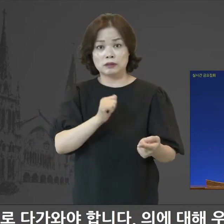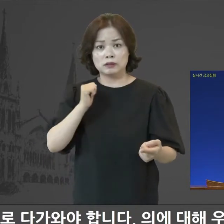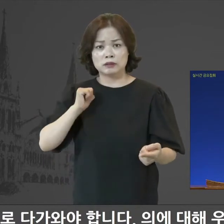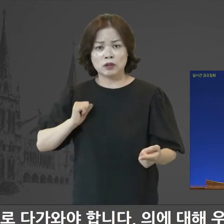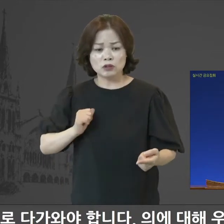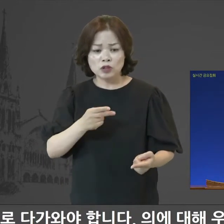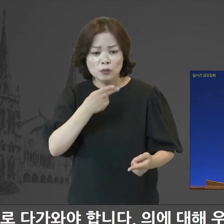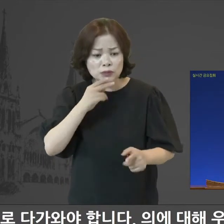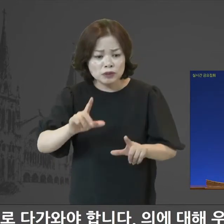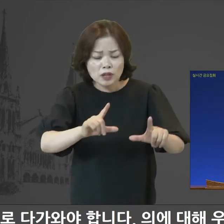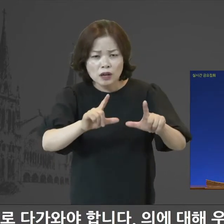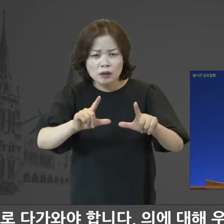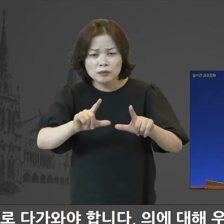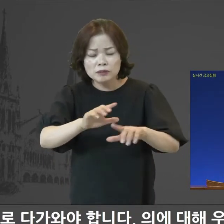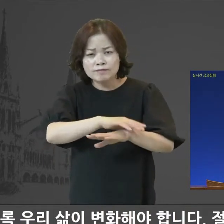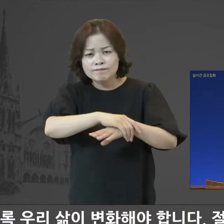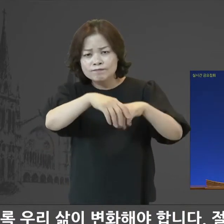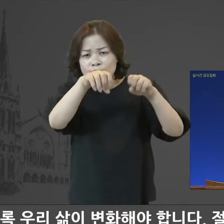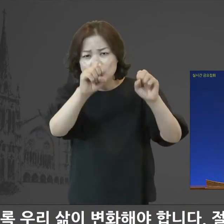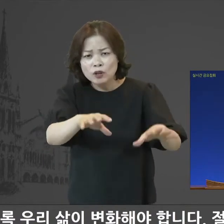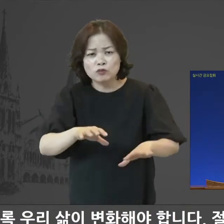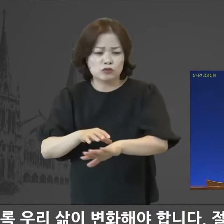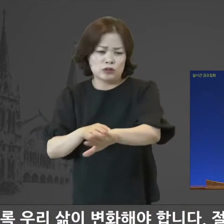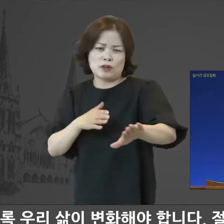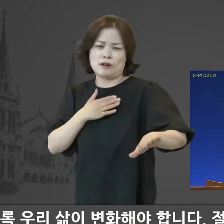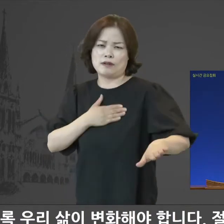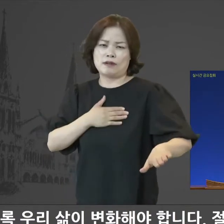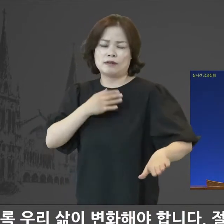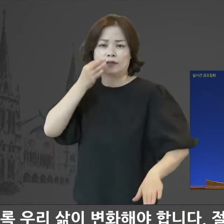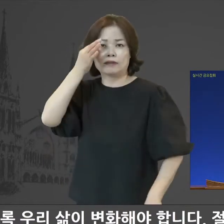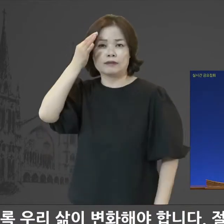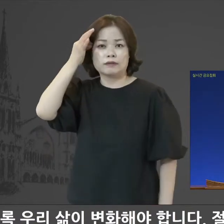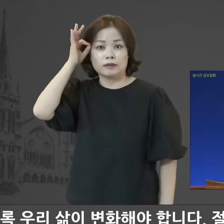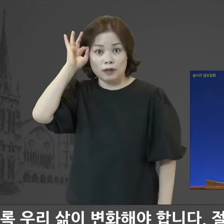없는 삶의 허망함에 대해서 우리가 분명히 알아야 되는 것이죠.